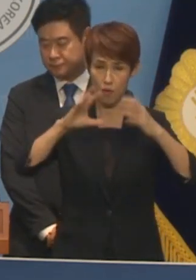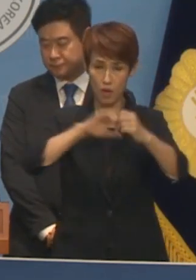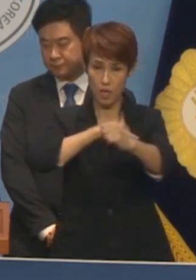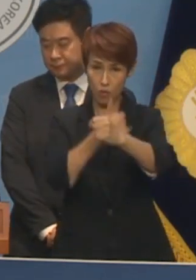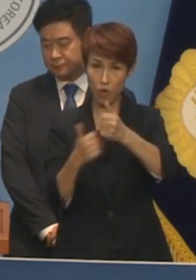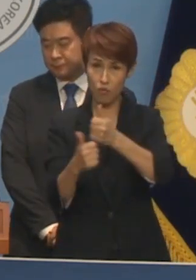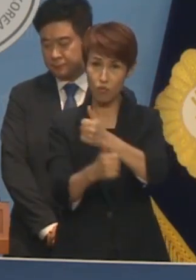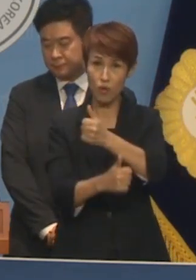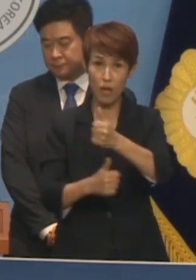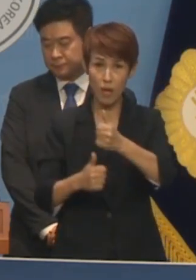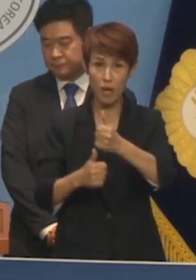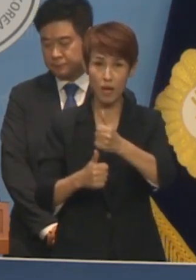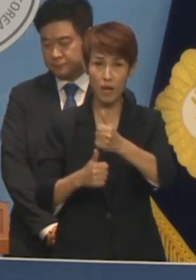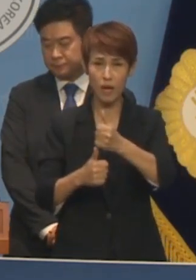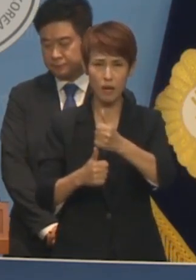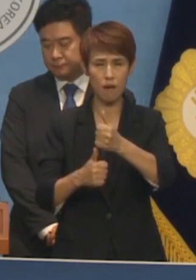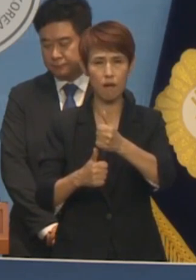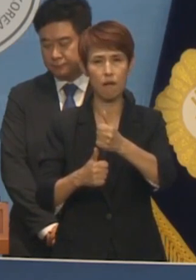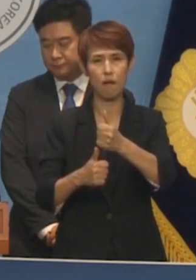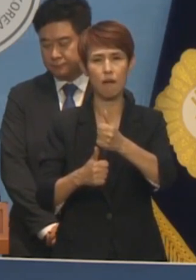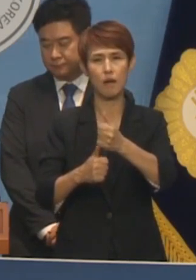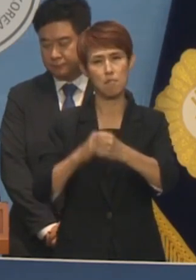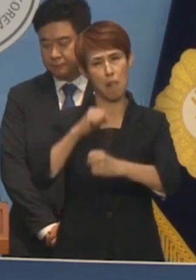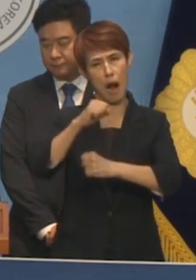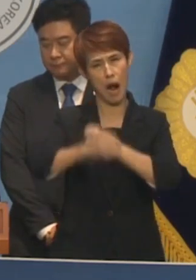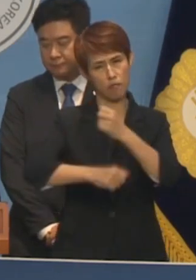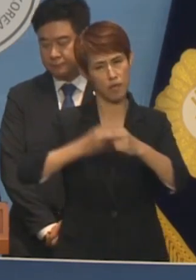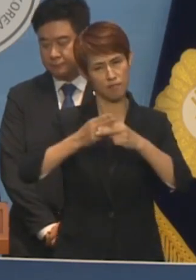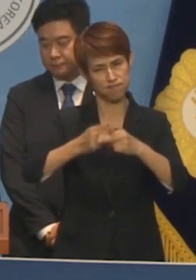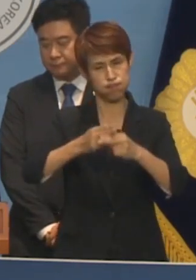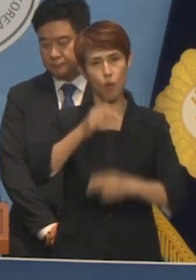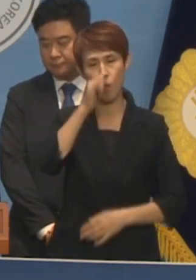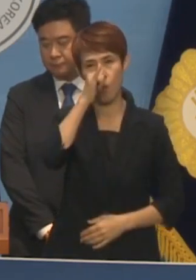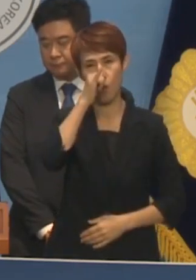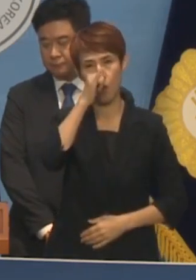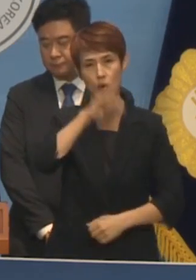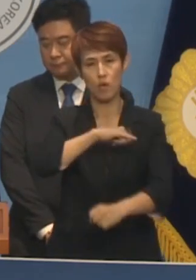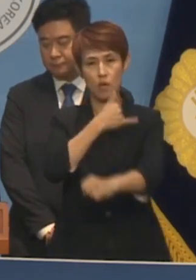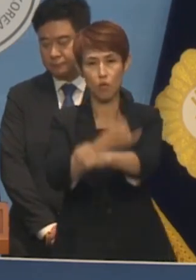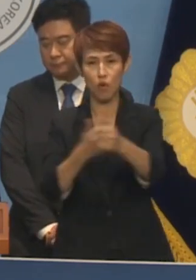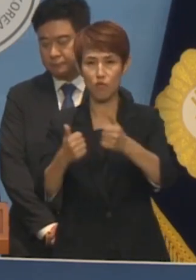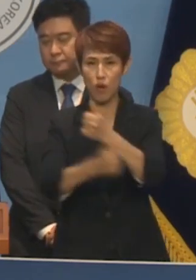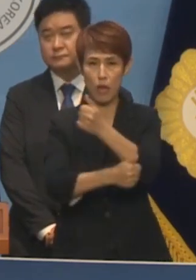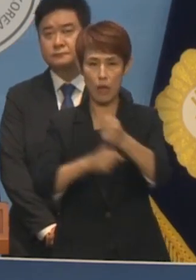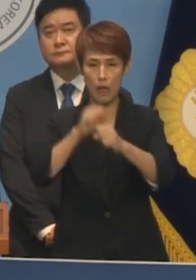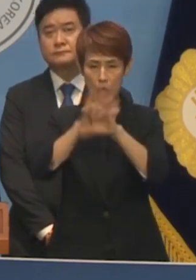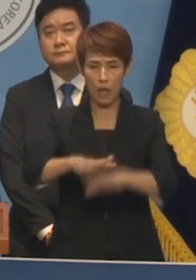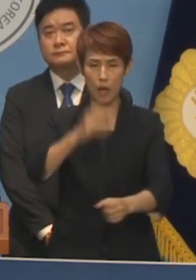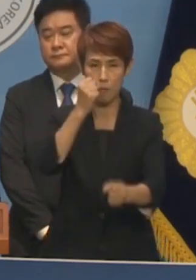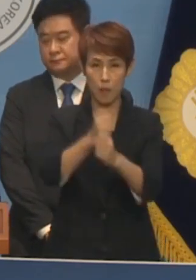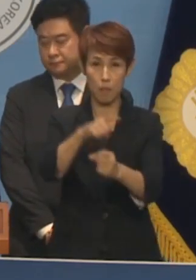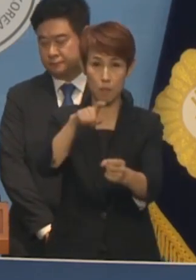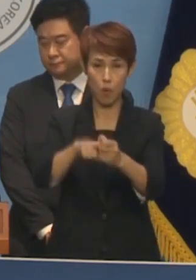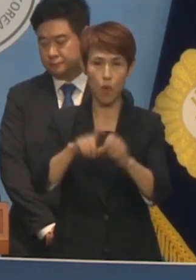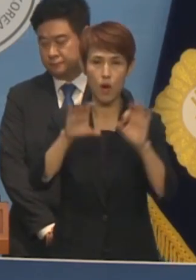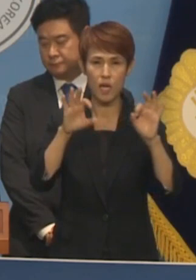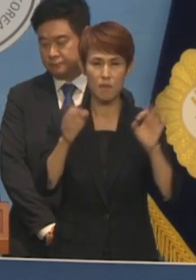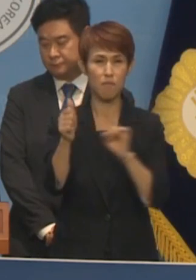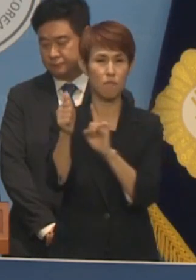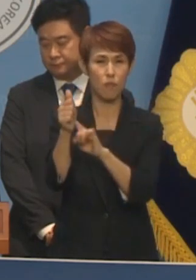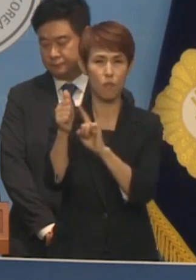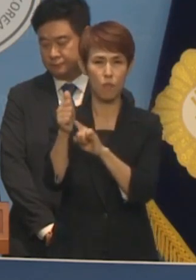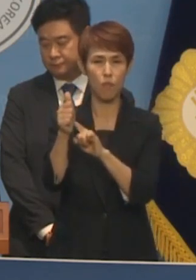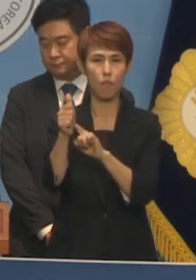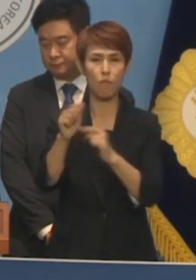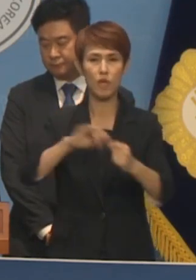국가인권위원회를 이념적 잣대로만 멋대로 재단하고 인권이 무력화를 위해 김용원 상임위원처럼 상습적으로